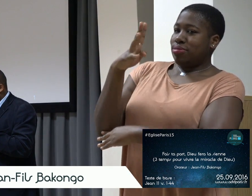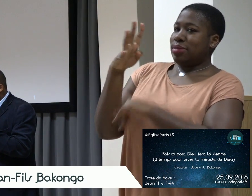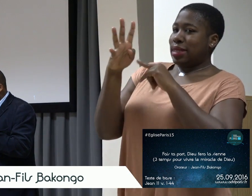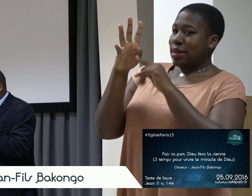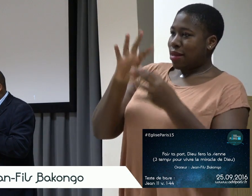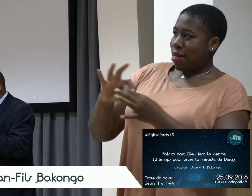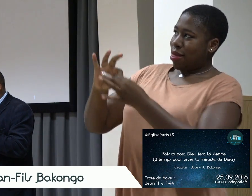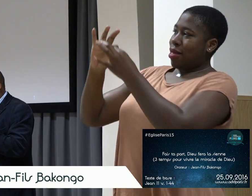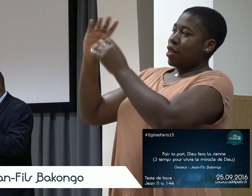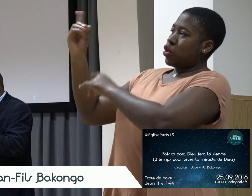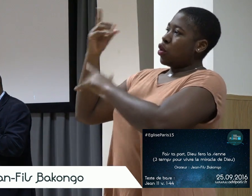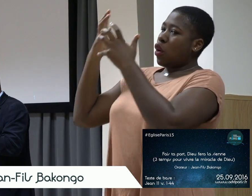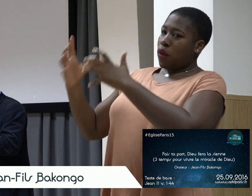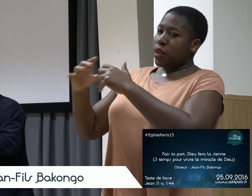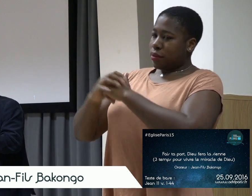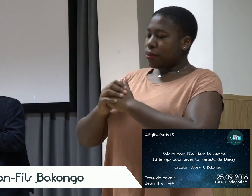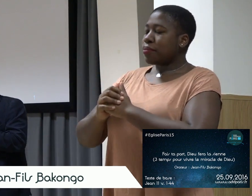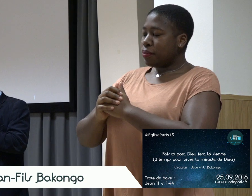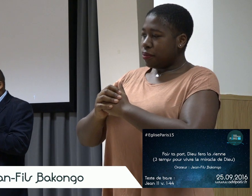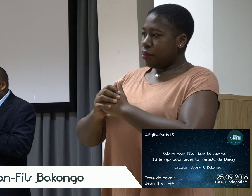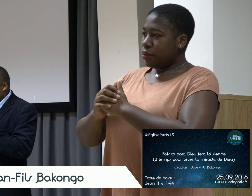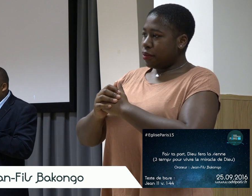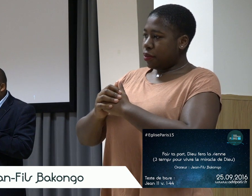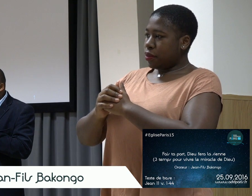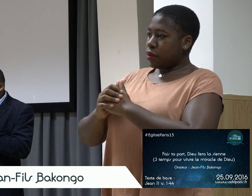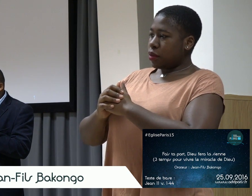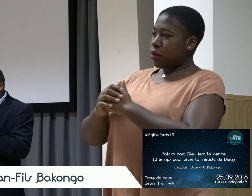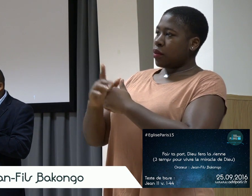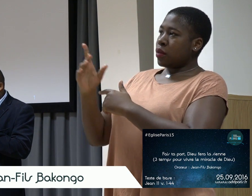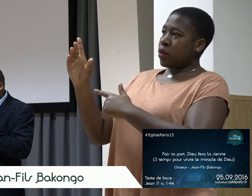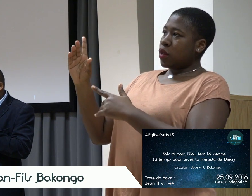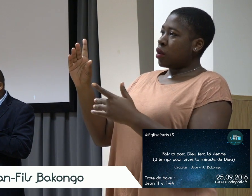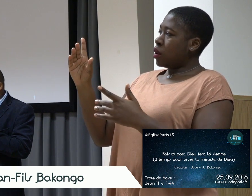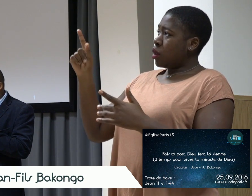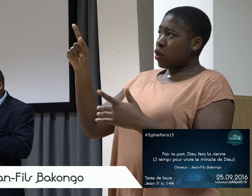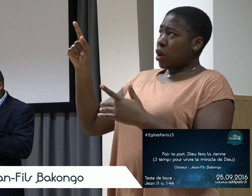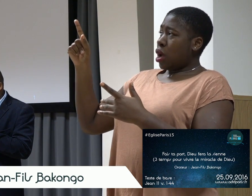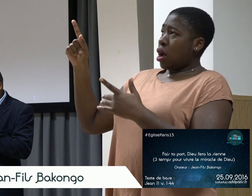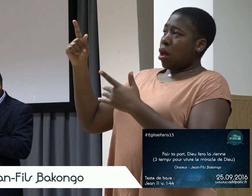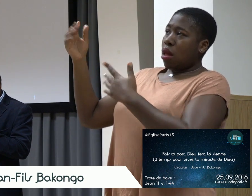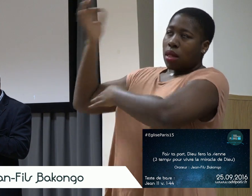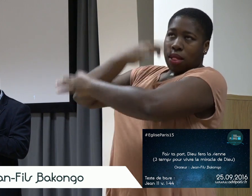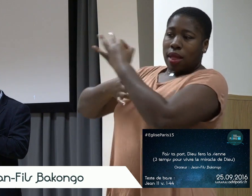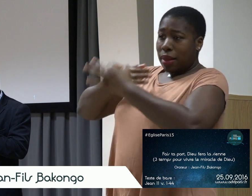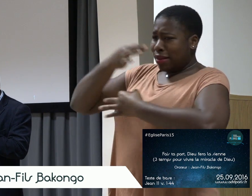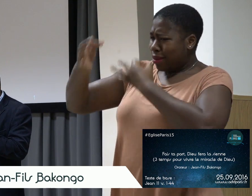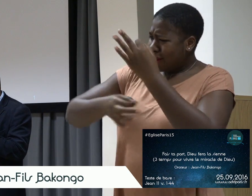Seigneur, que vraiment tu fasses que ta parole fasse ce pour lequel tu la donnes ce